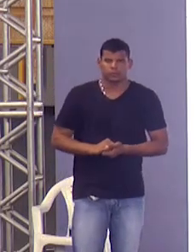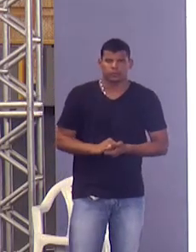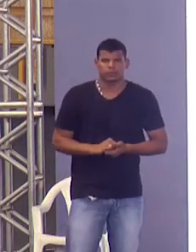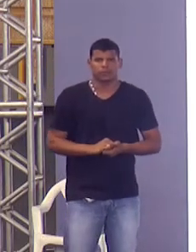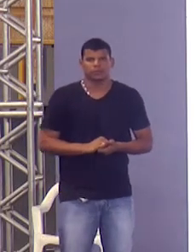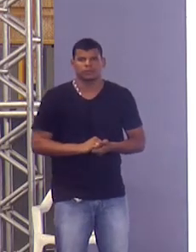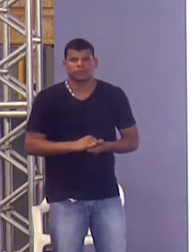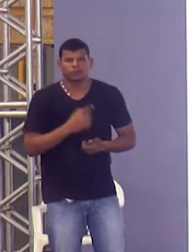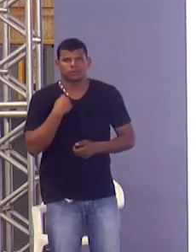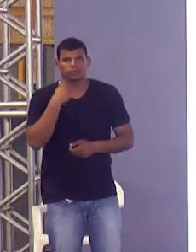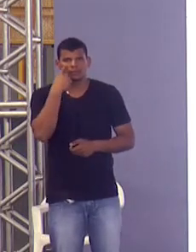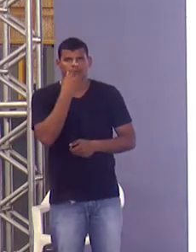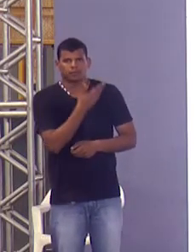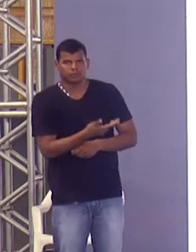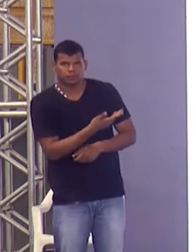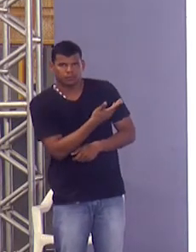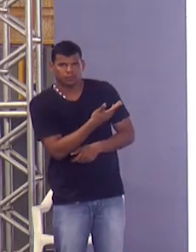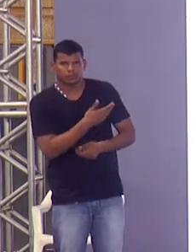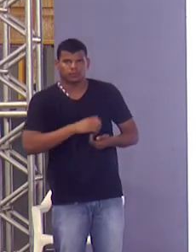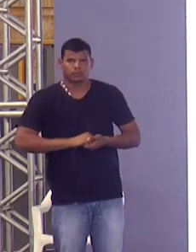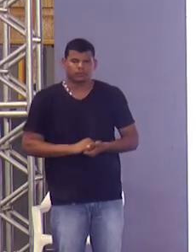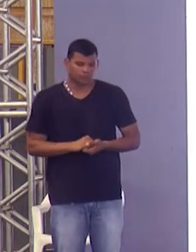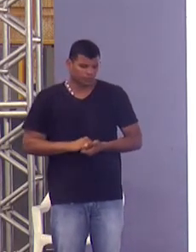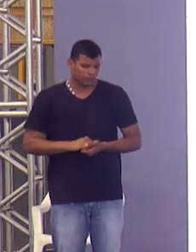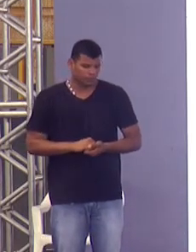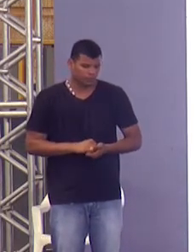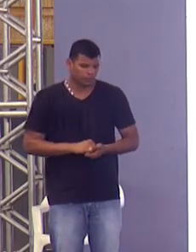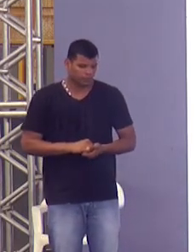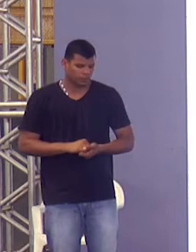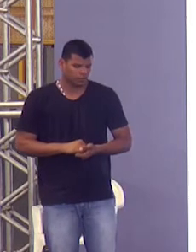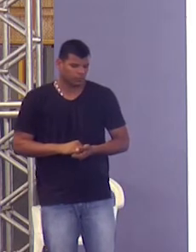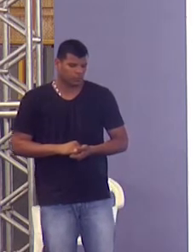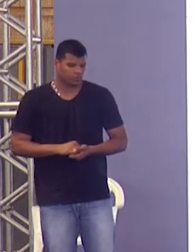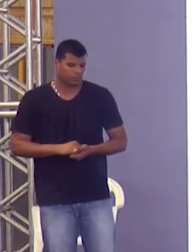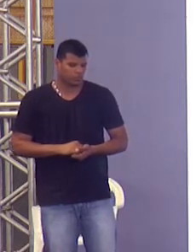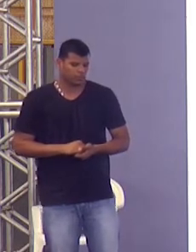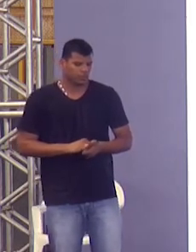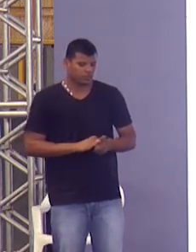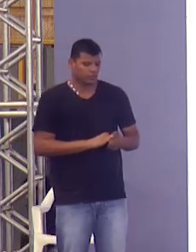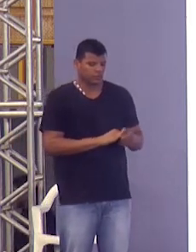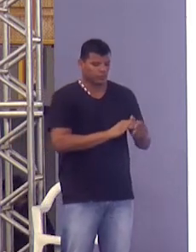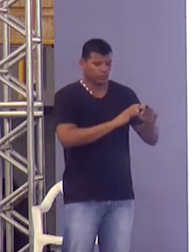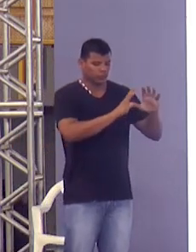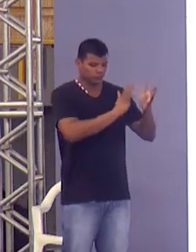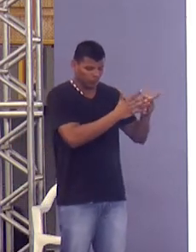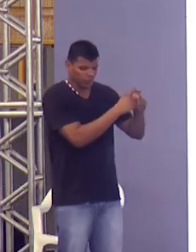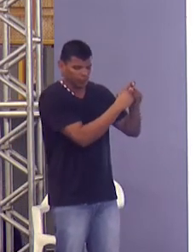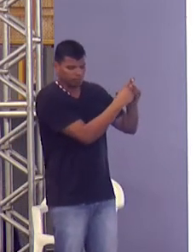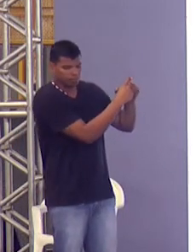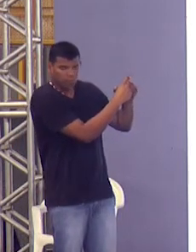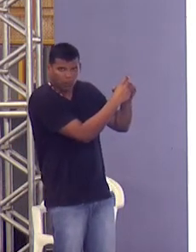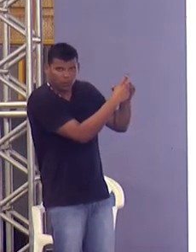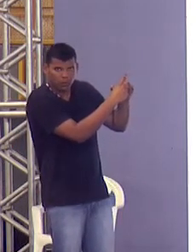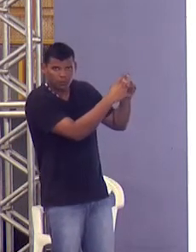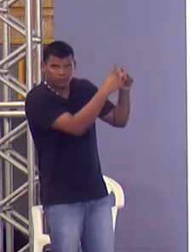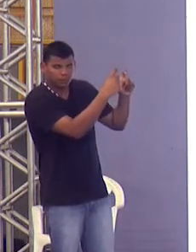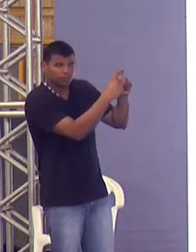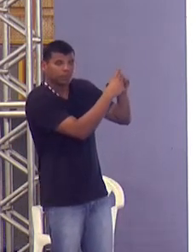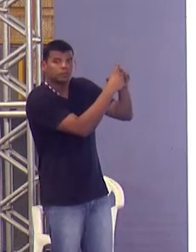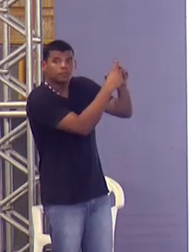E a próxima? 4. Agora eu chego na outra bolinha que já está fixa. Ela é